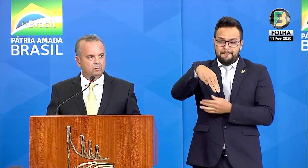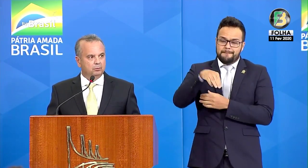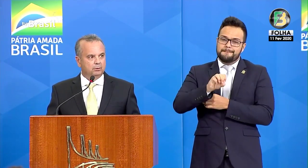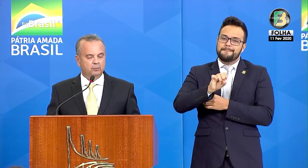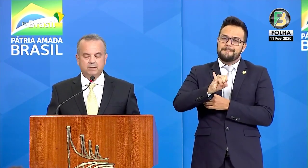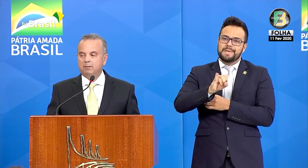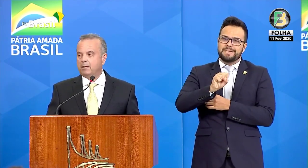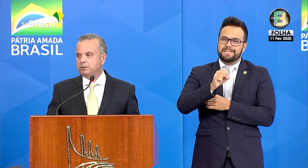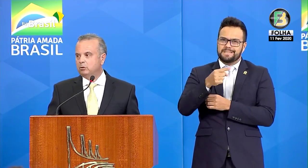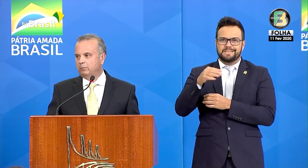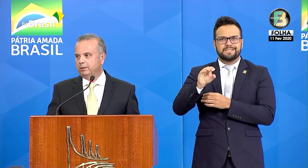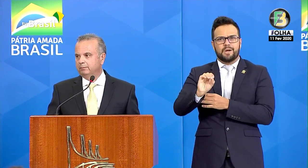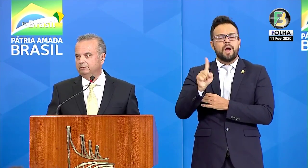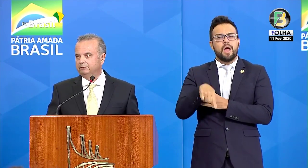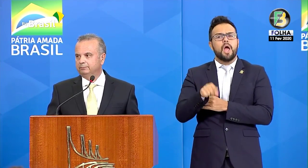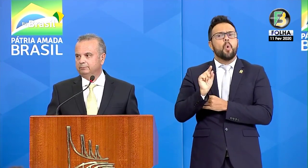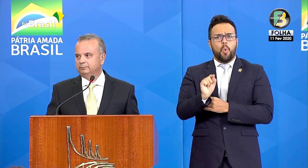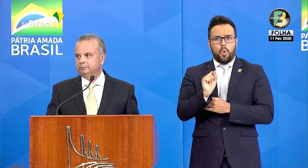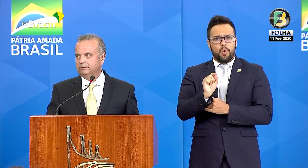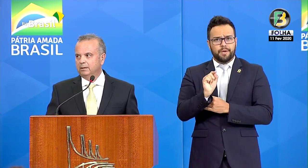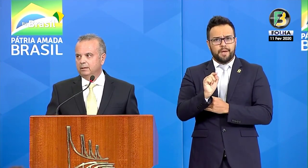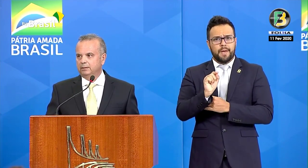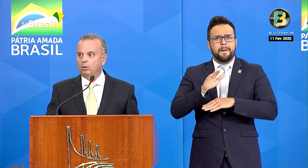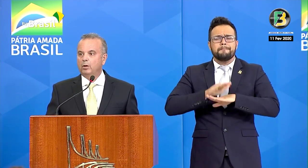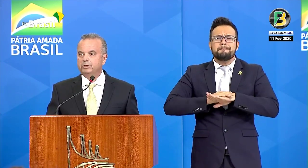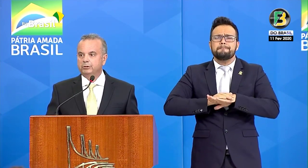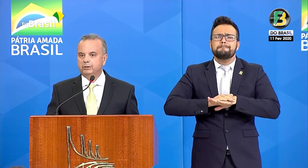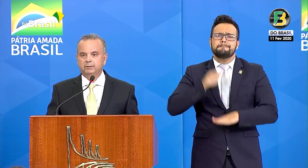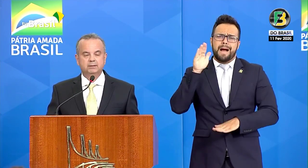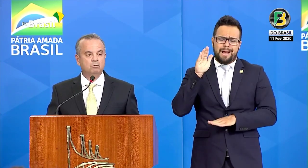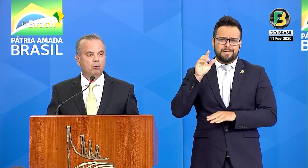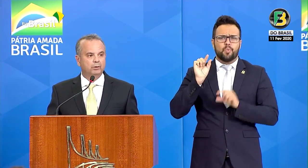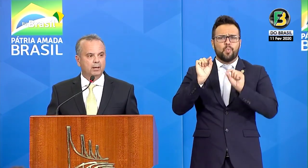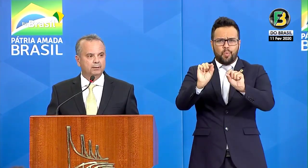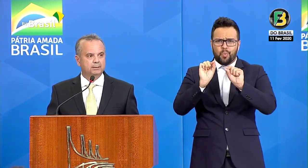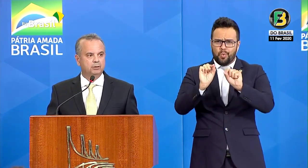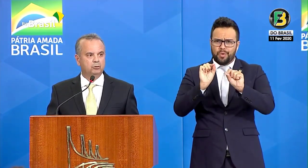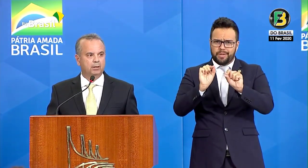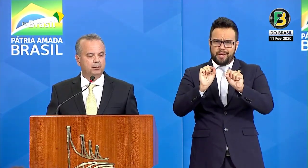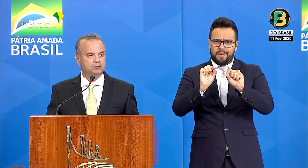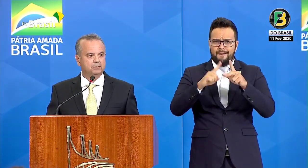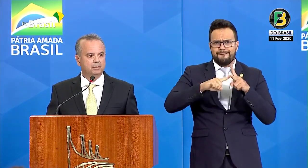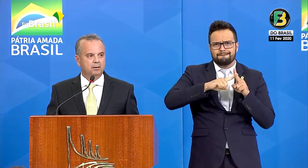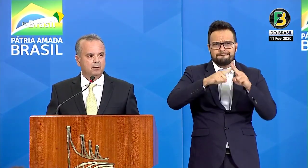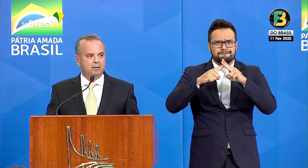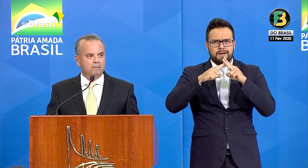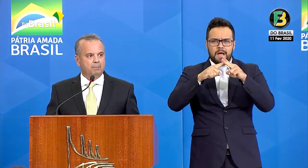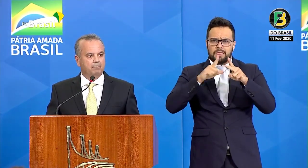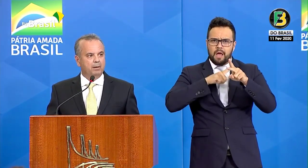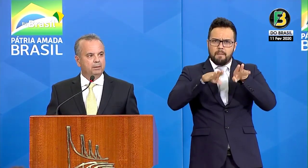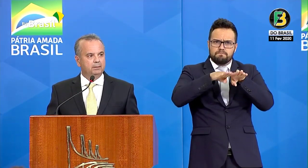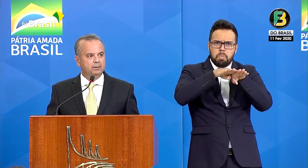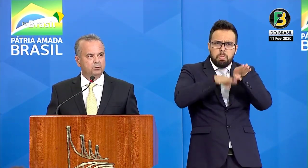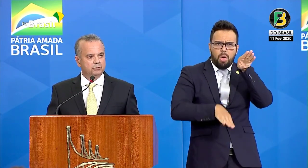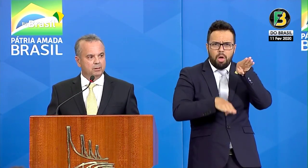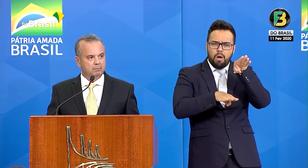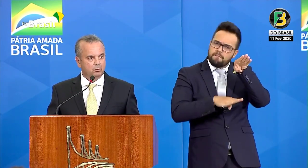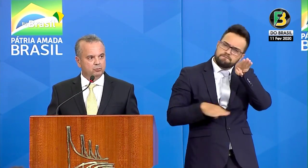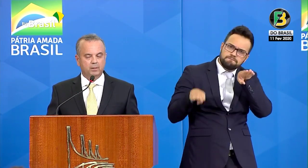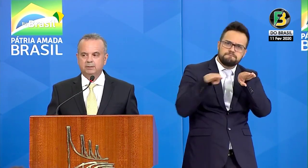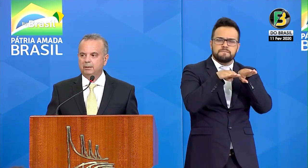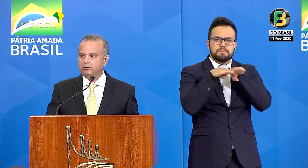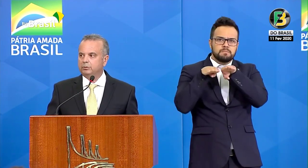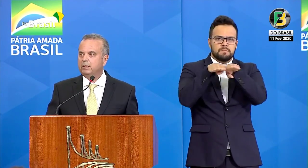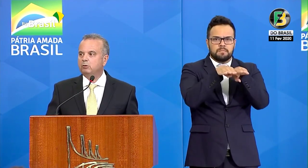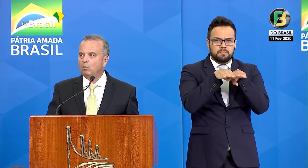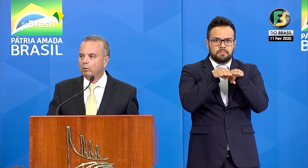a missão talvez a mais nobre, de corrigir desigualdades regionais para permitir que os